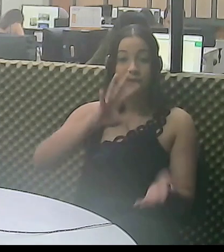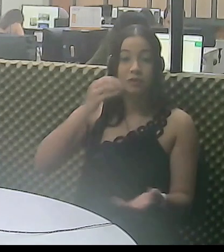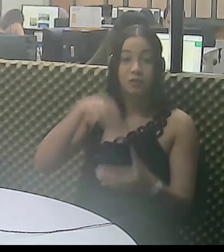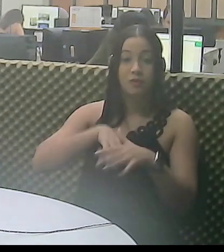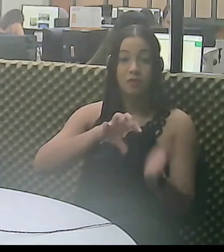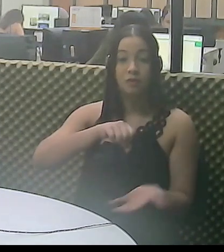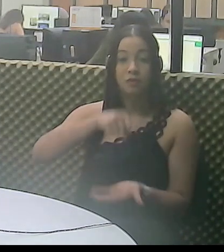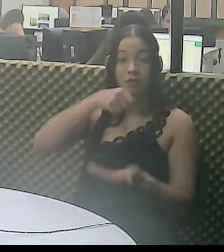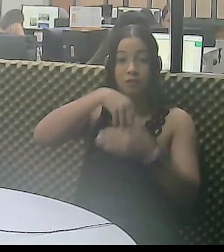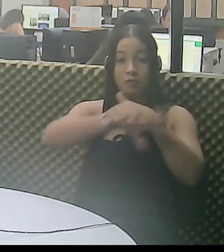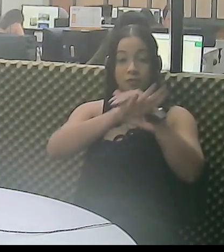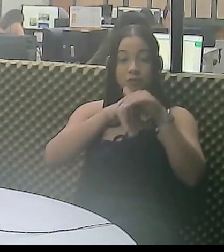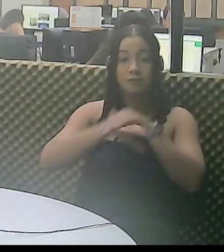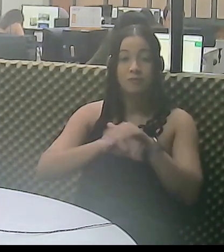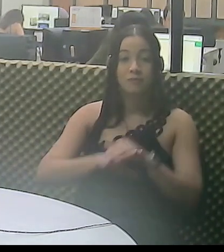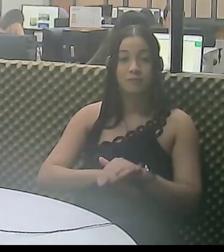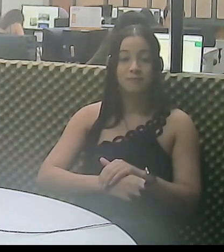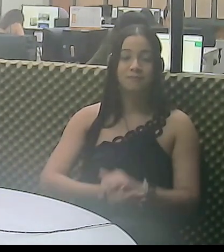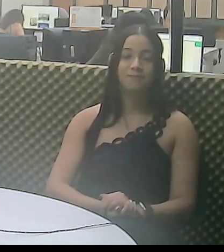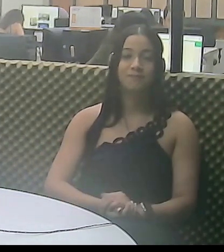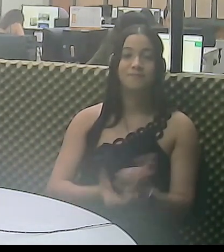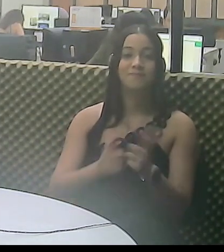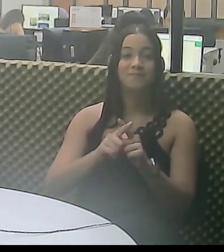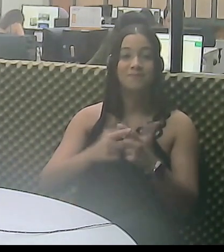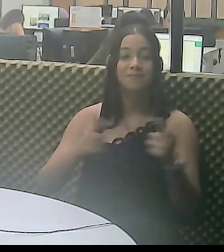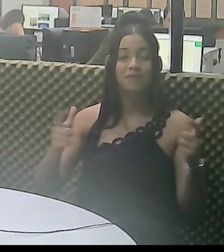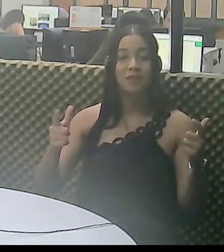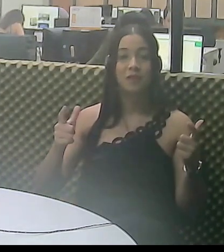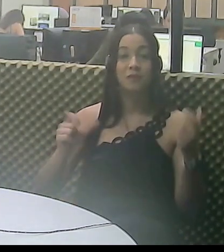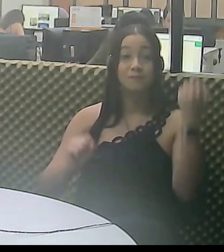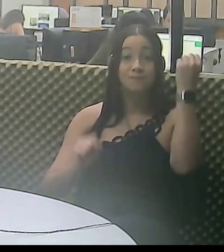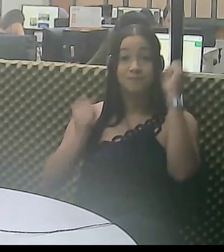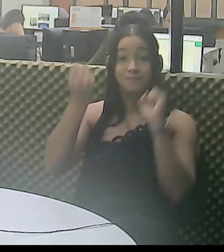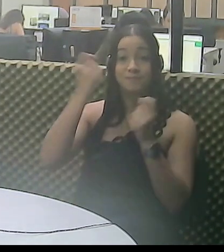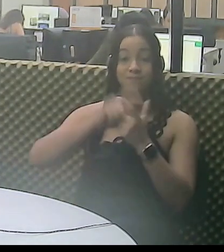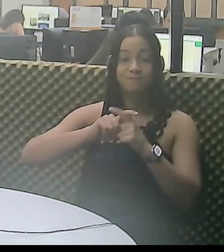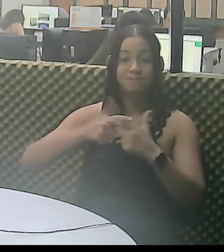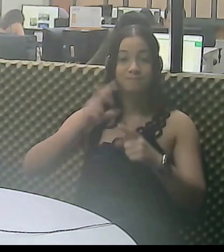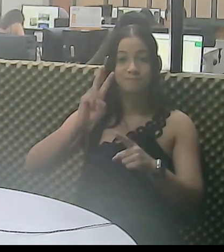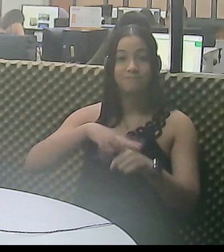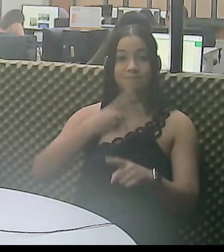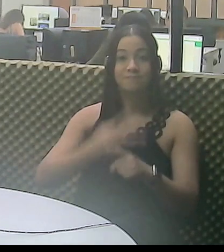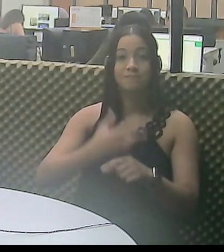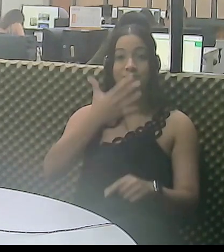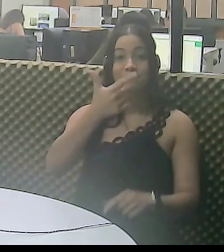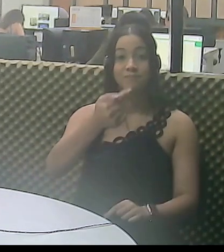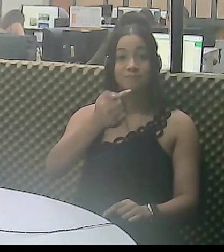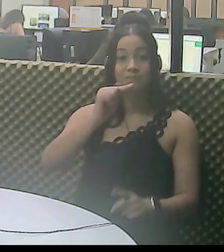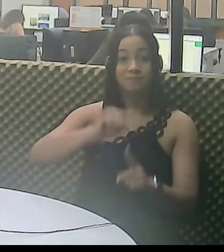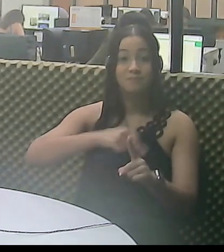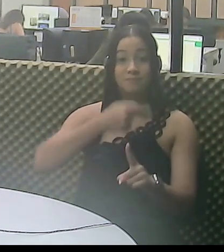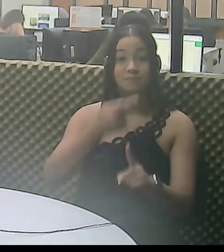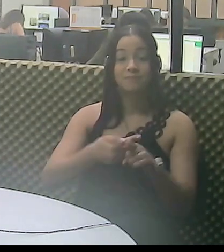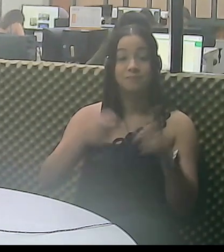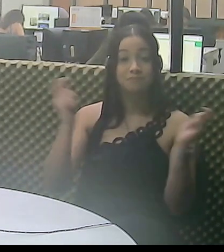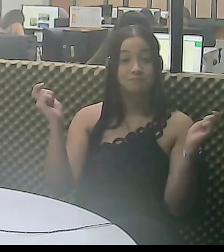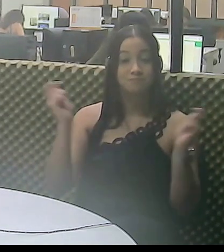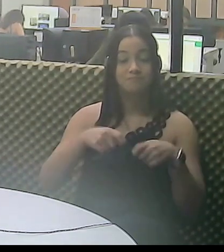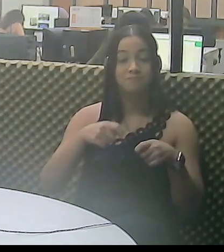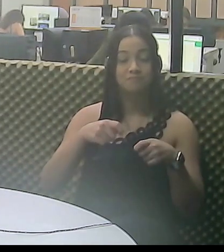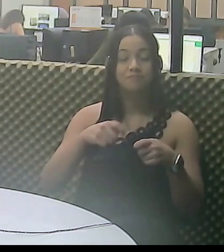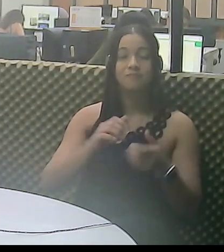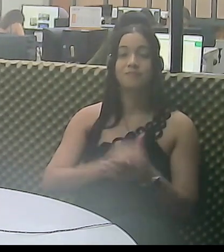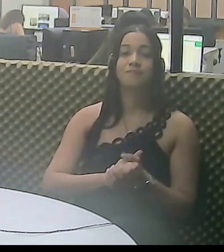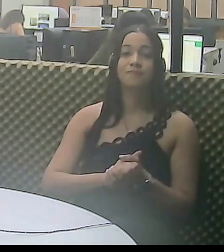e armazenamento das sementes. A expansão fará a indústria aumentar em quase 7 vezes sua capacidade